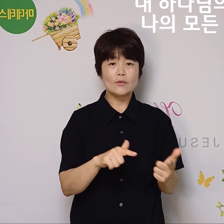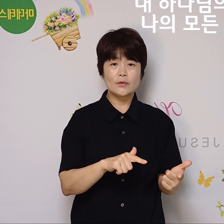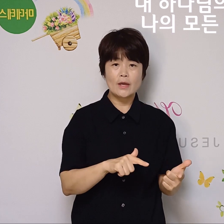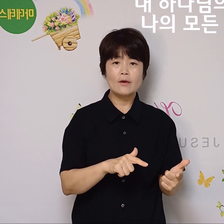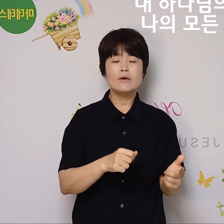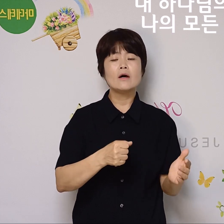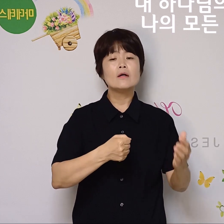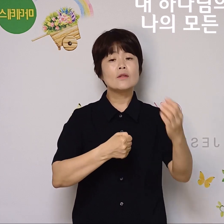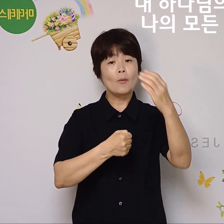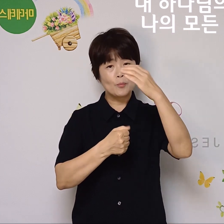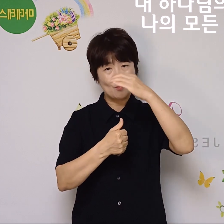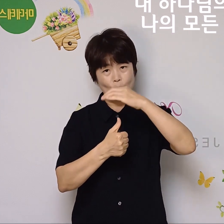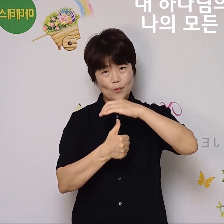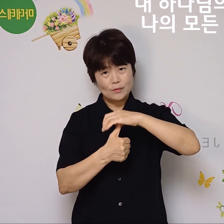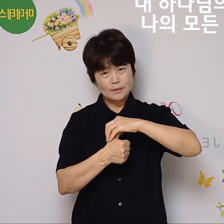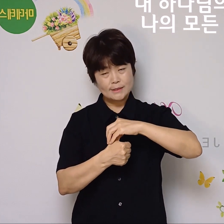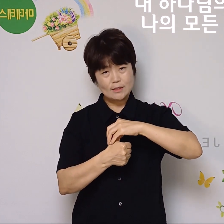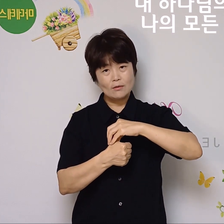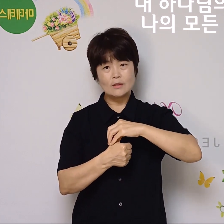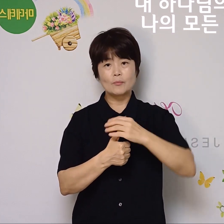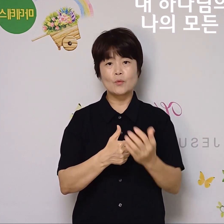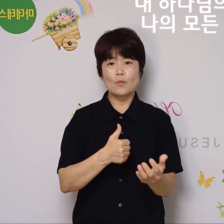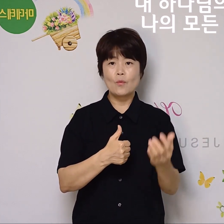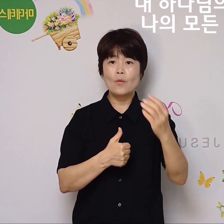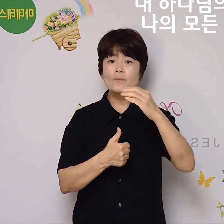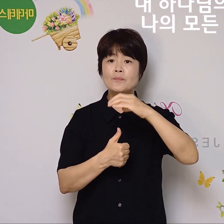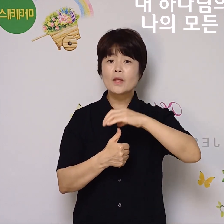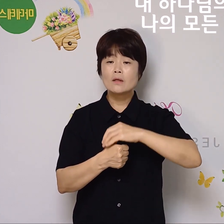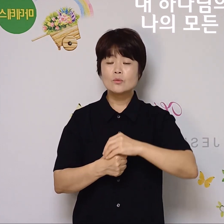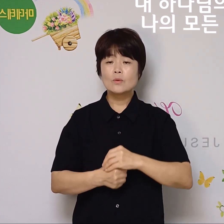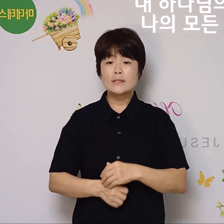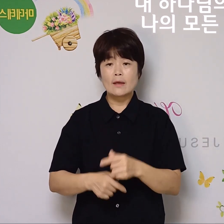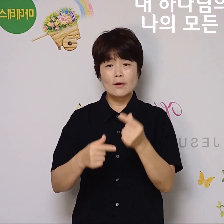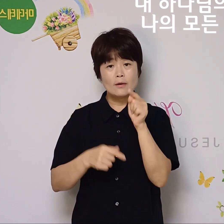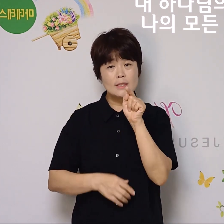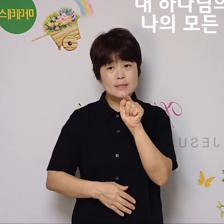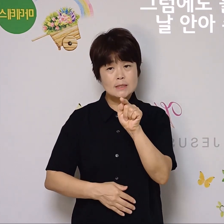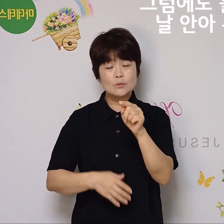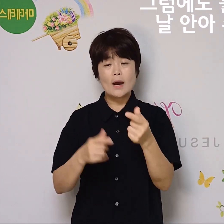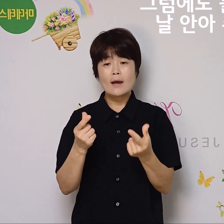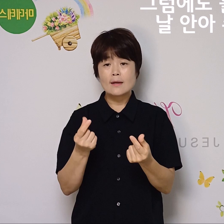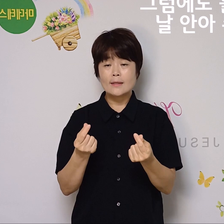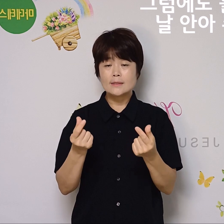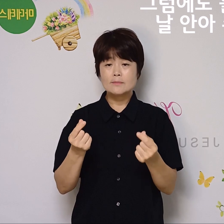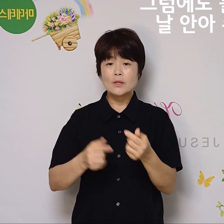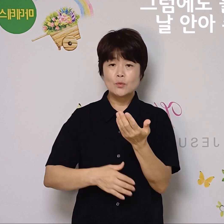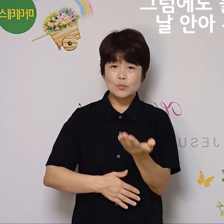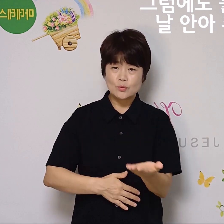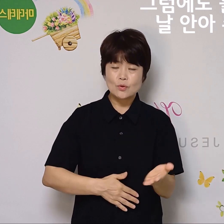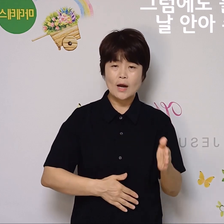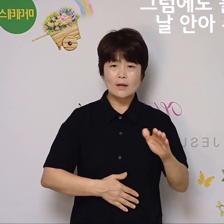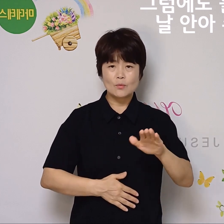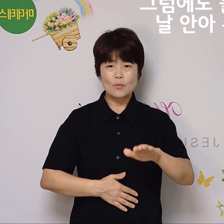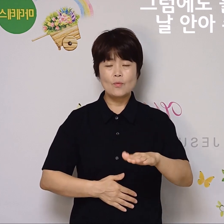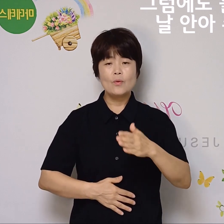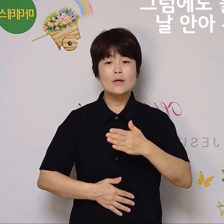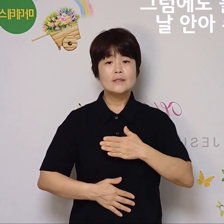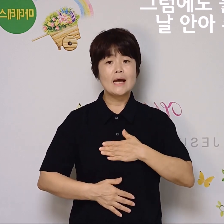어떻게 해요? 덮고, 그죠? 덮고 똑같아요. 그와 같음에도 불구하고